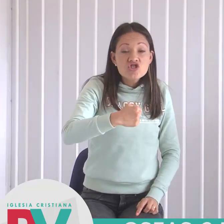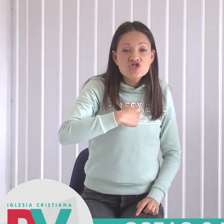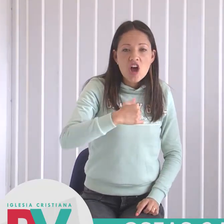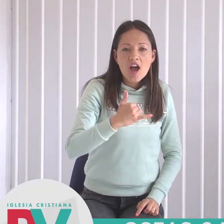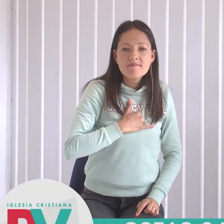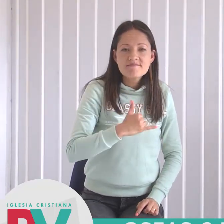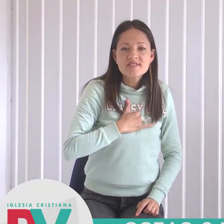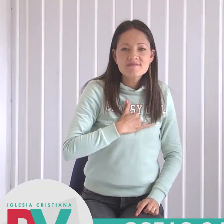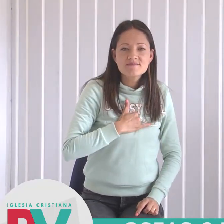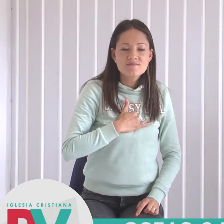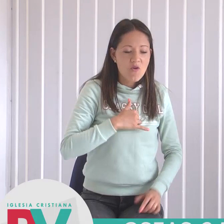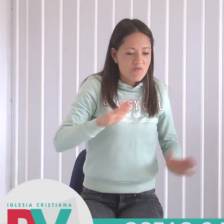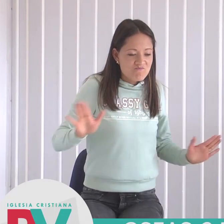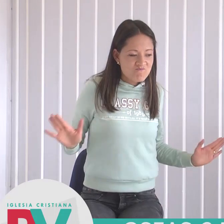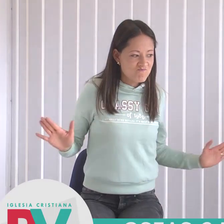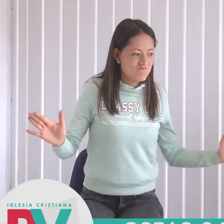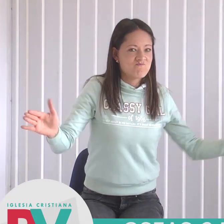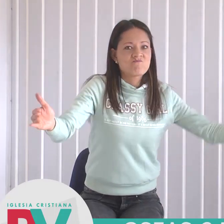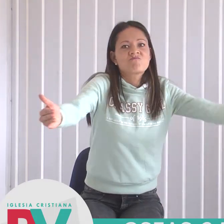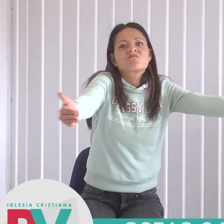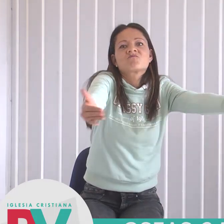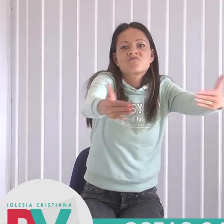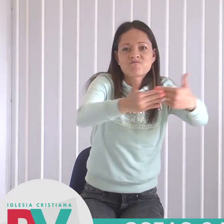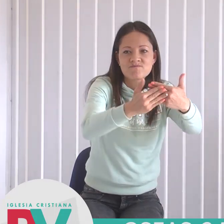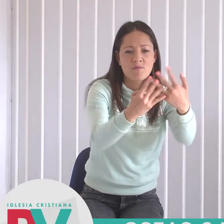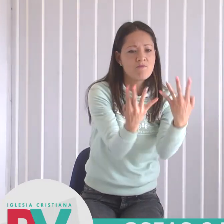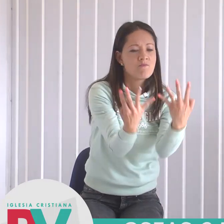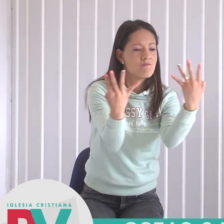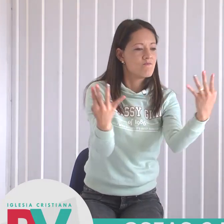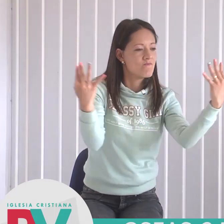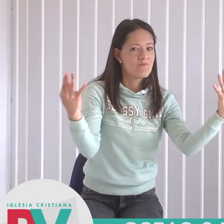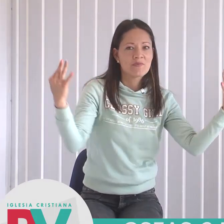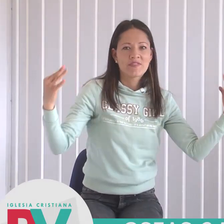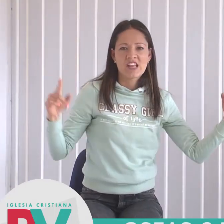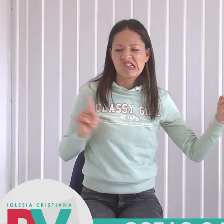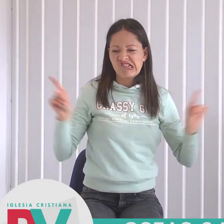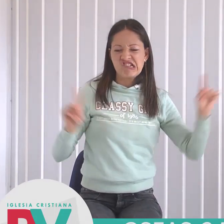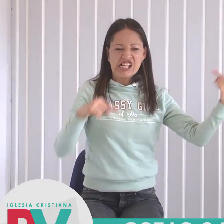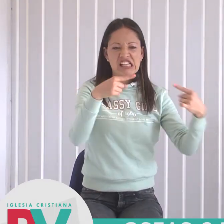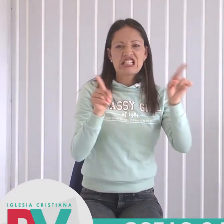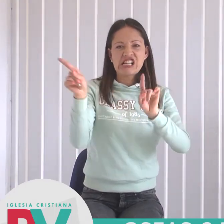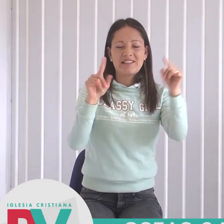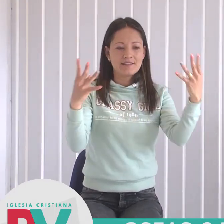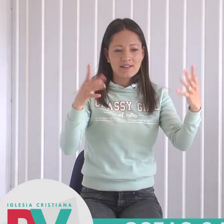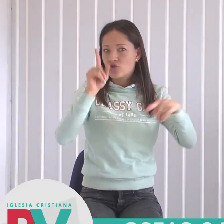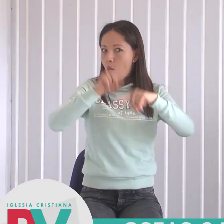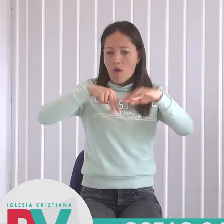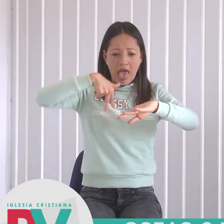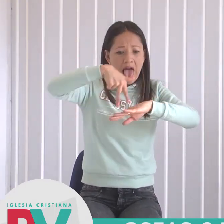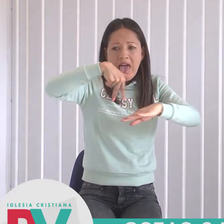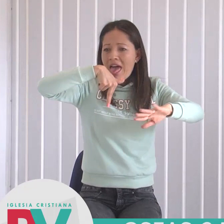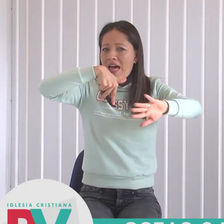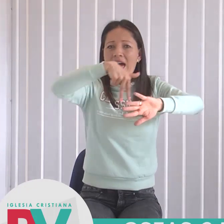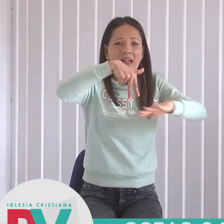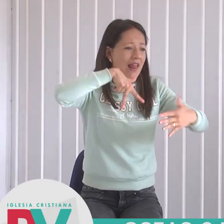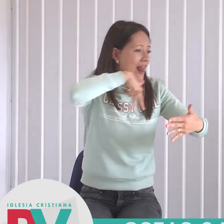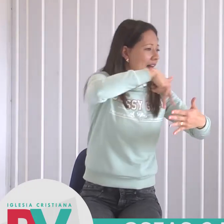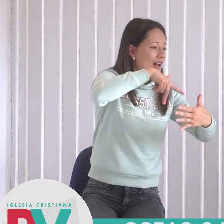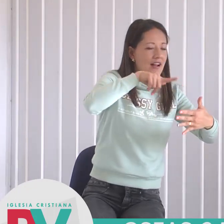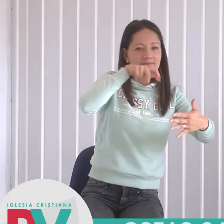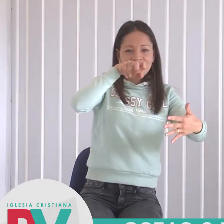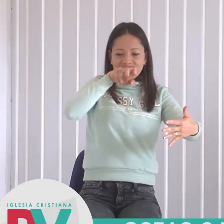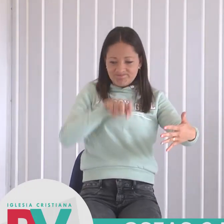voy a encerrarla en una cerca de espinos para que no pueda salir. Allí se pondrá a